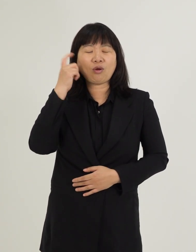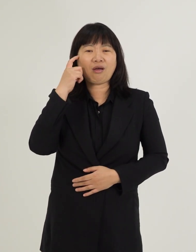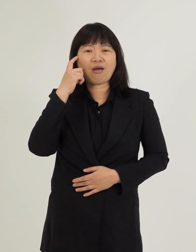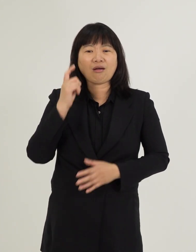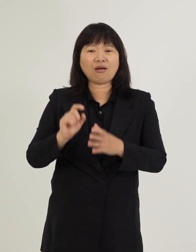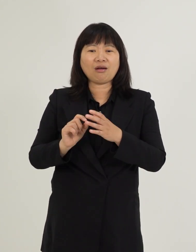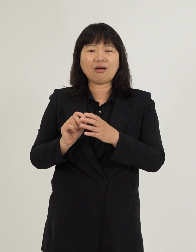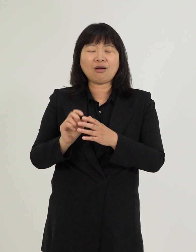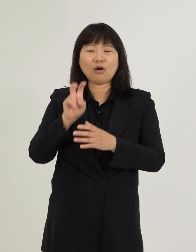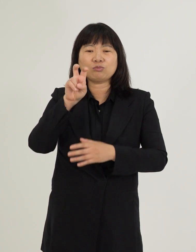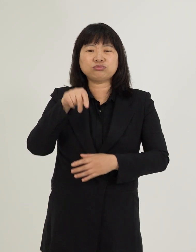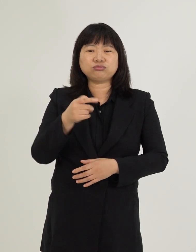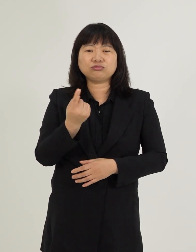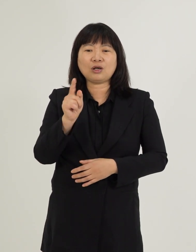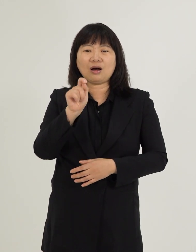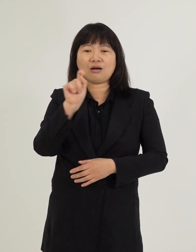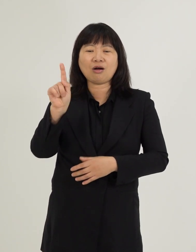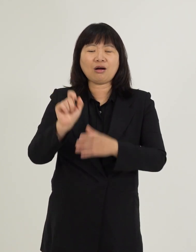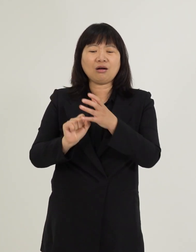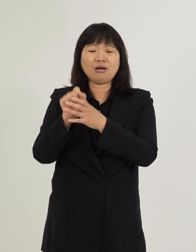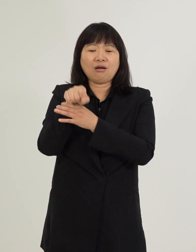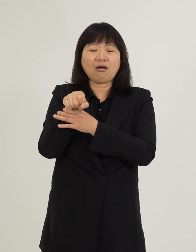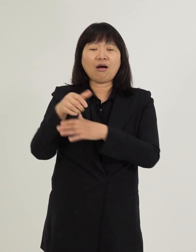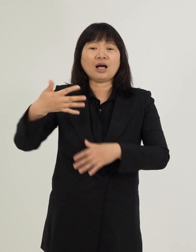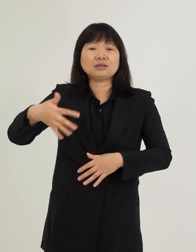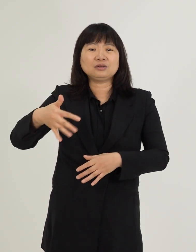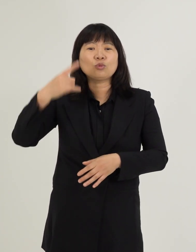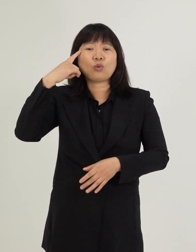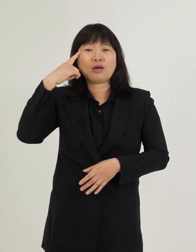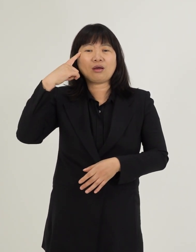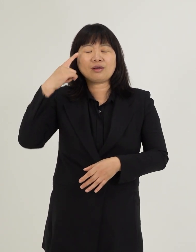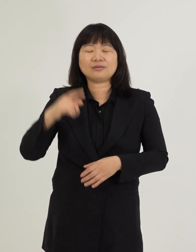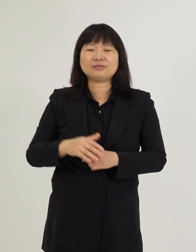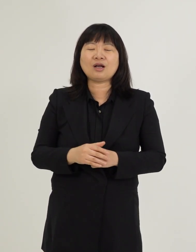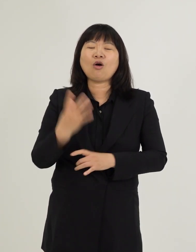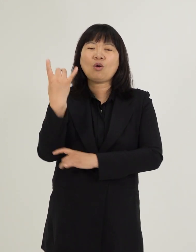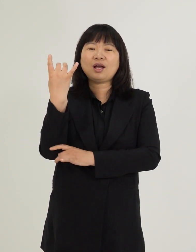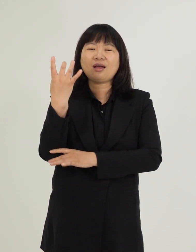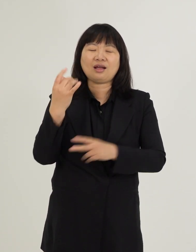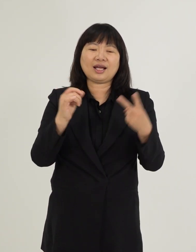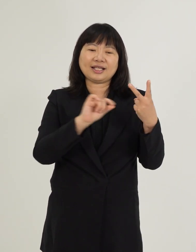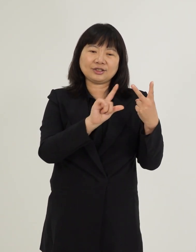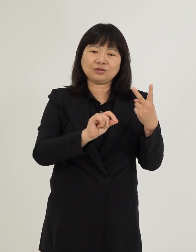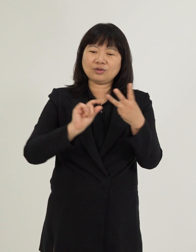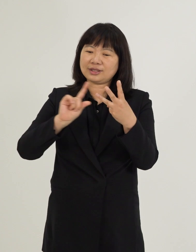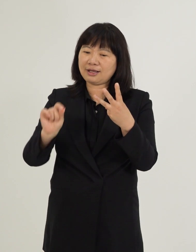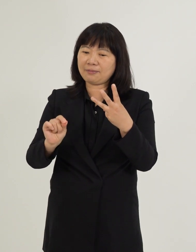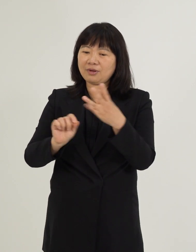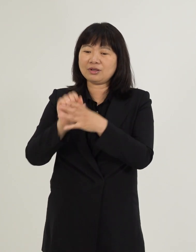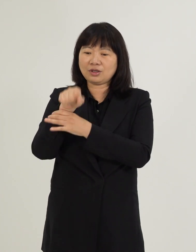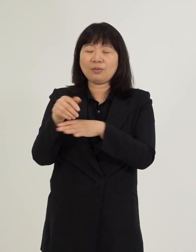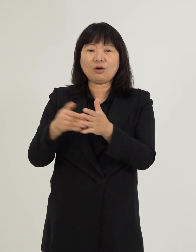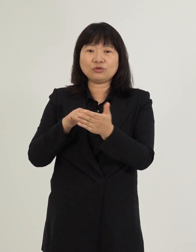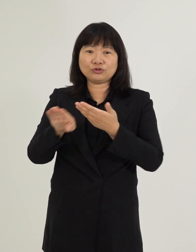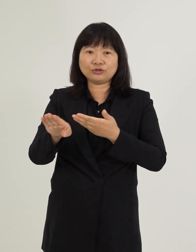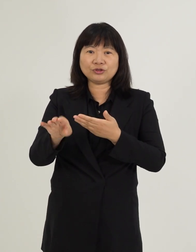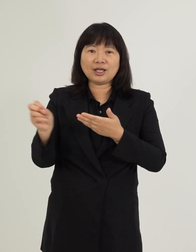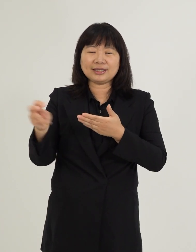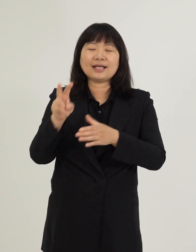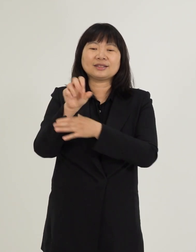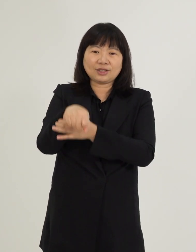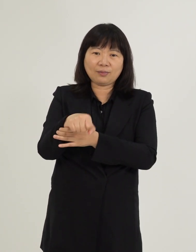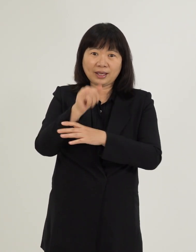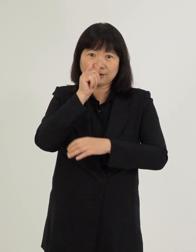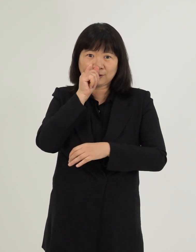여러분, 무화과는 2, 3월에 한번 열매가 열리고 그 다음에 다시 열매가 맺히는데